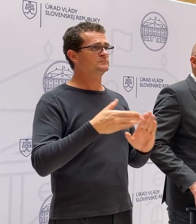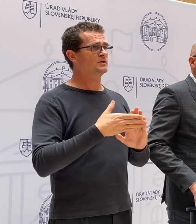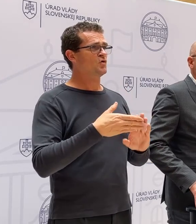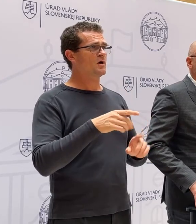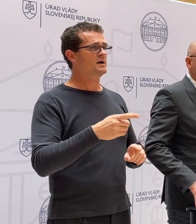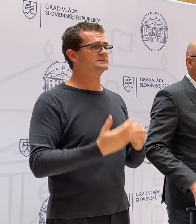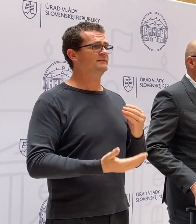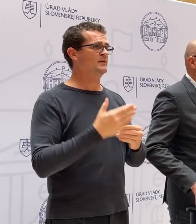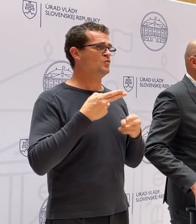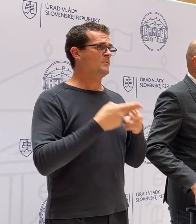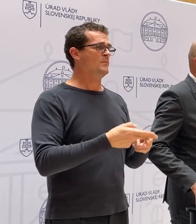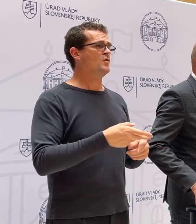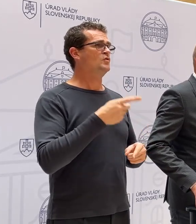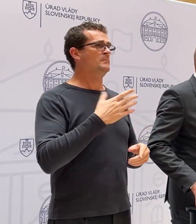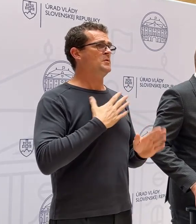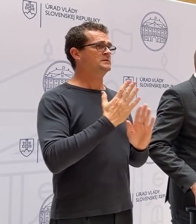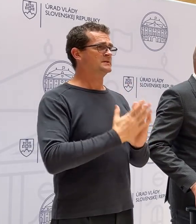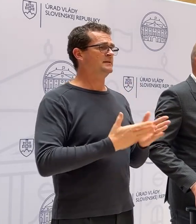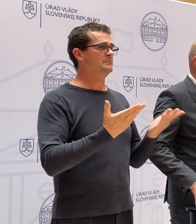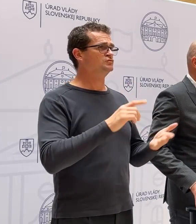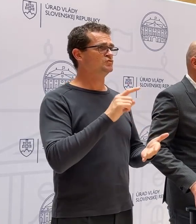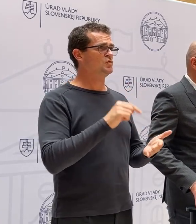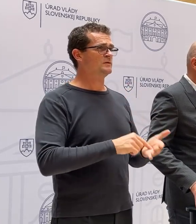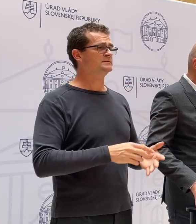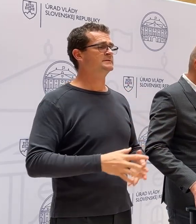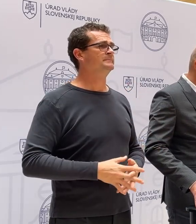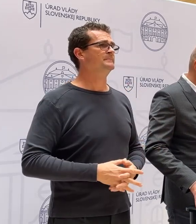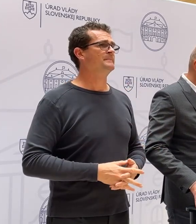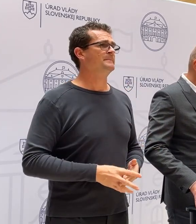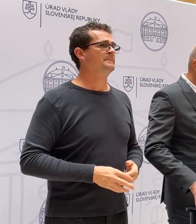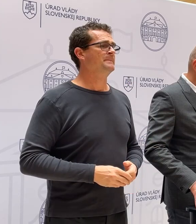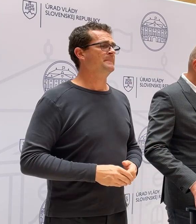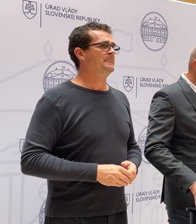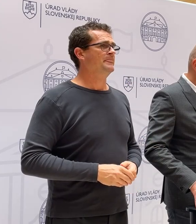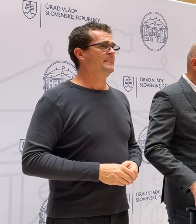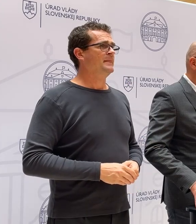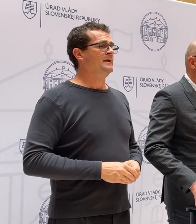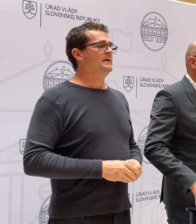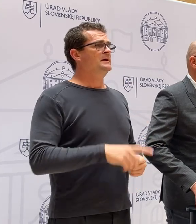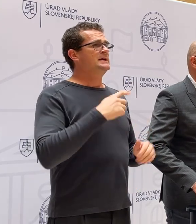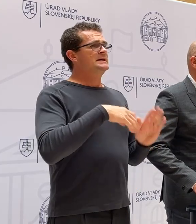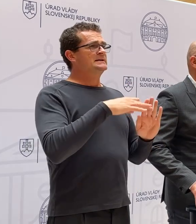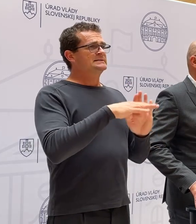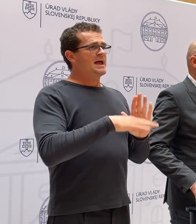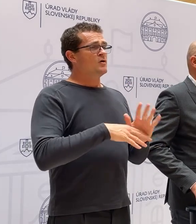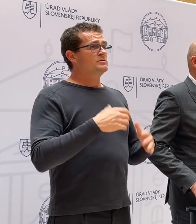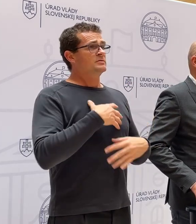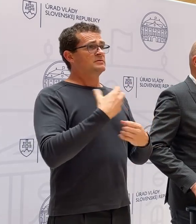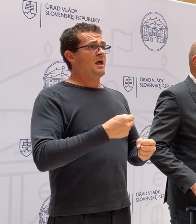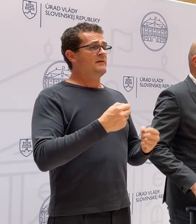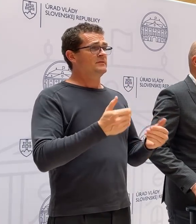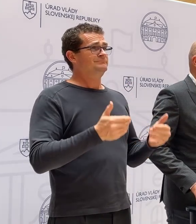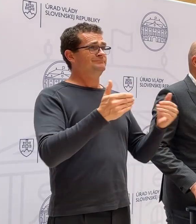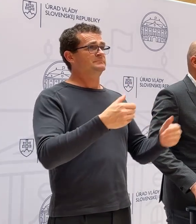dokázali východu pomôcť. Toľko to z mojej strany, nech sa páči vaše otázky. Viktória Nemetová, Teatri, pán minister, to, že sa tie zákony, alebo teda návrhy posúvajú na ten